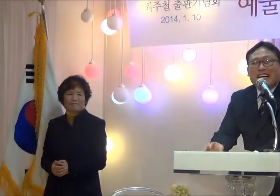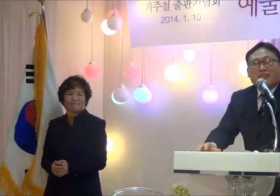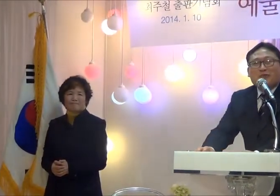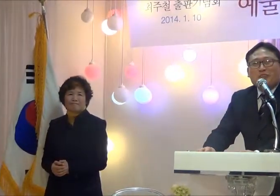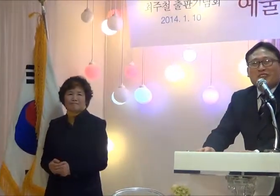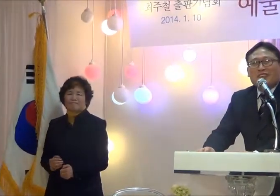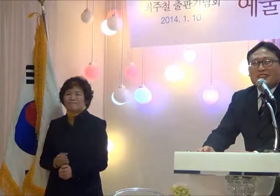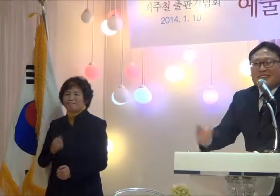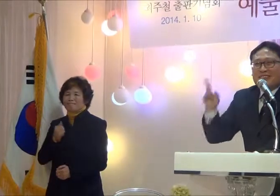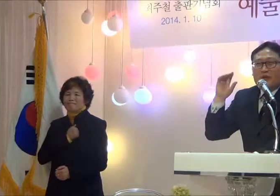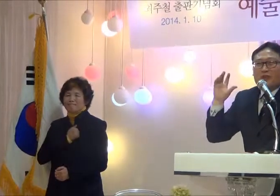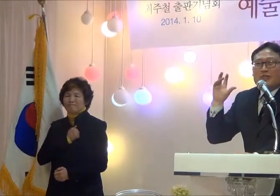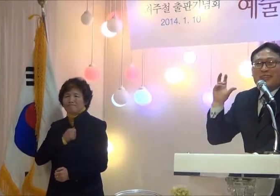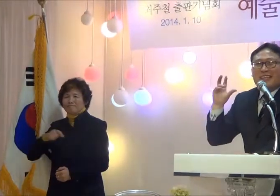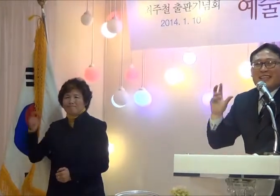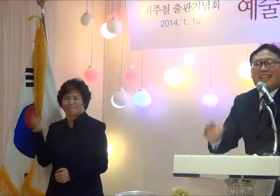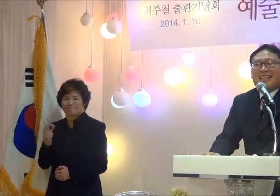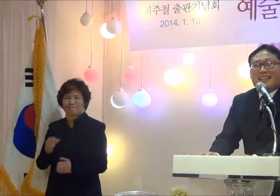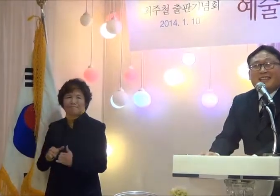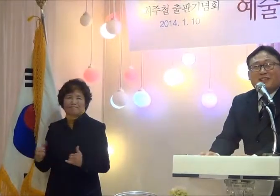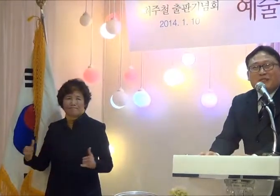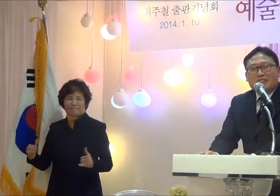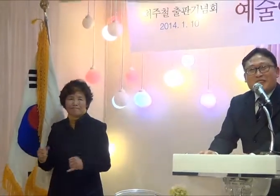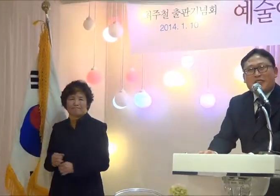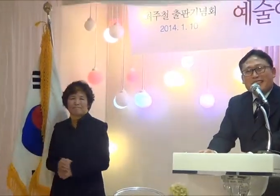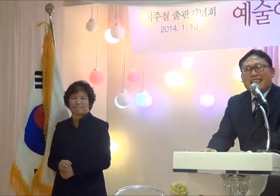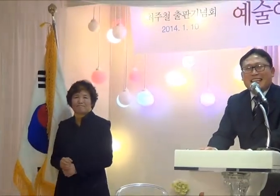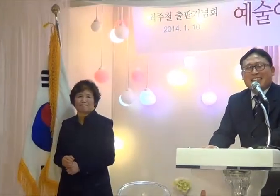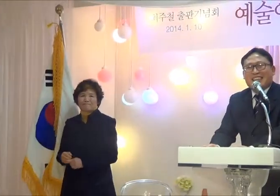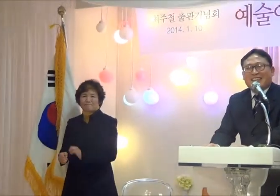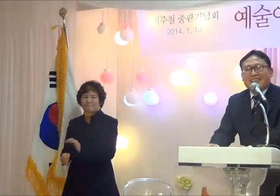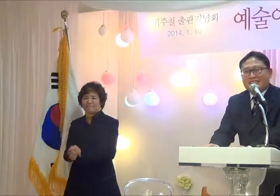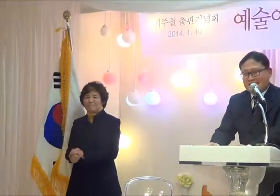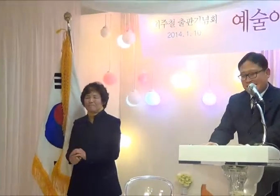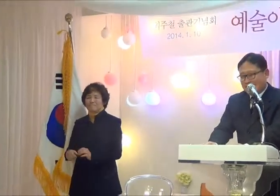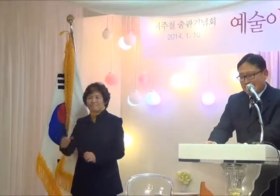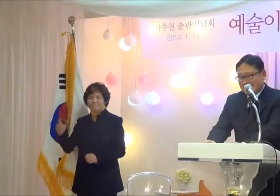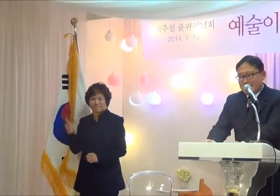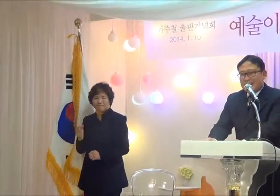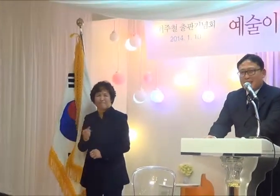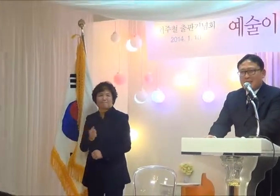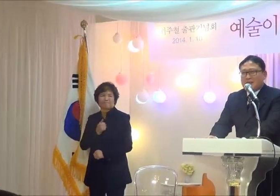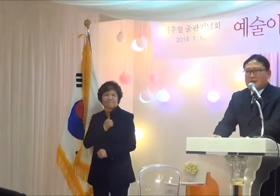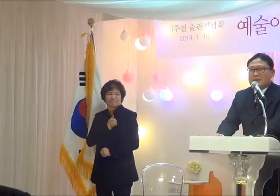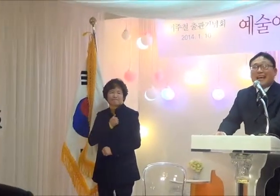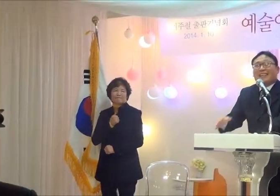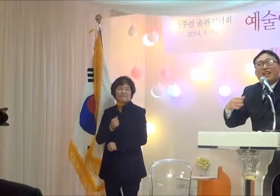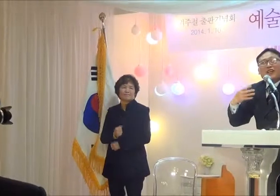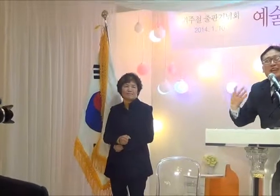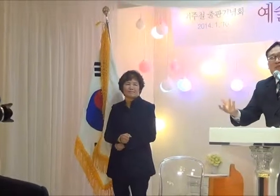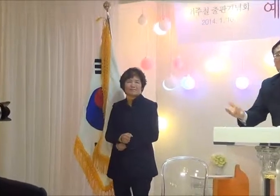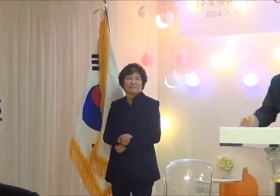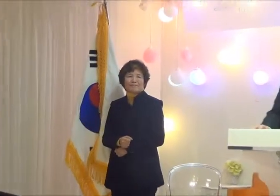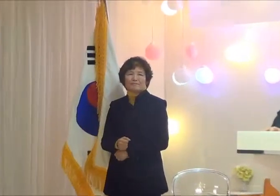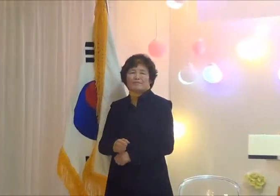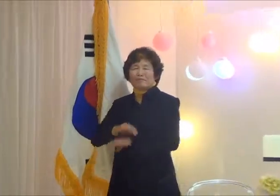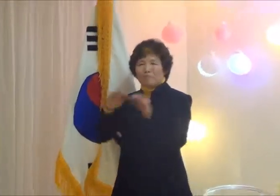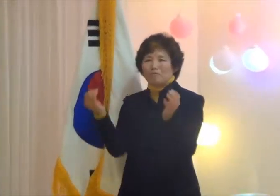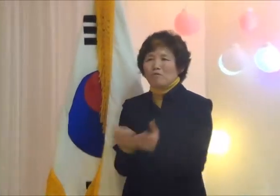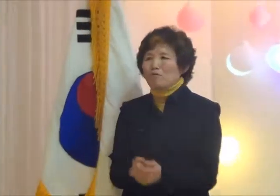자존심 참 강한 놈이거든요. 청년 원래 경상도는 자존심 상당히 강하잖아요. 근데 다